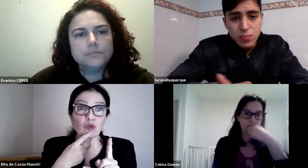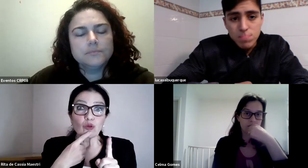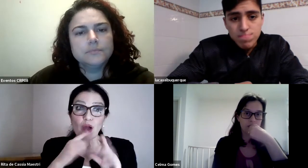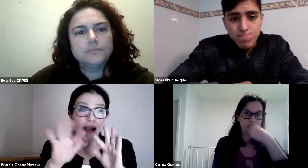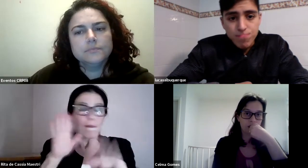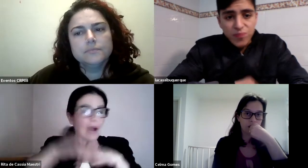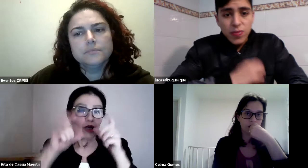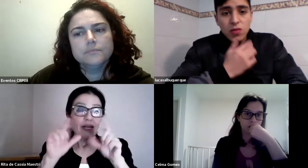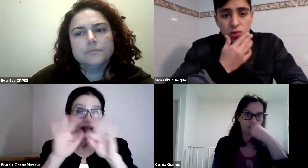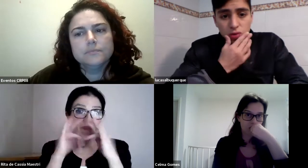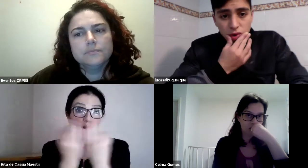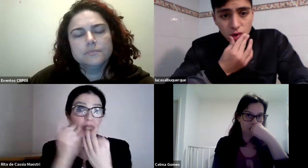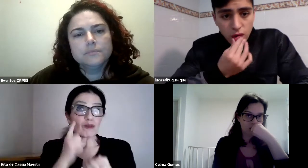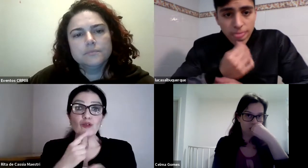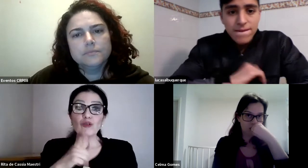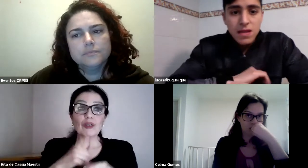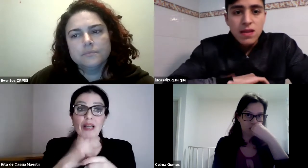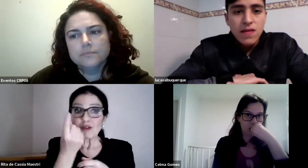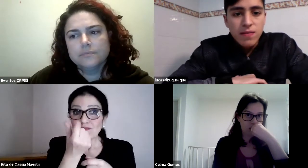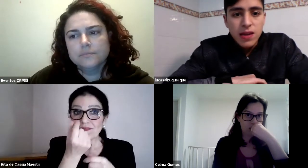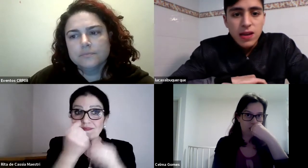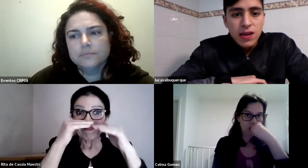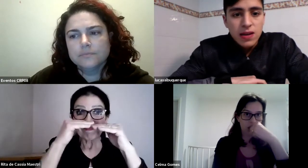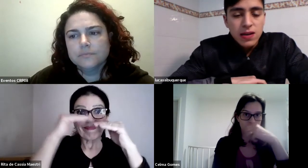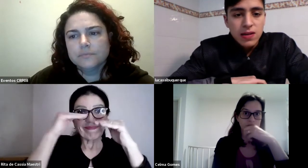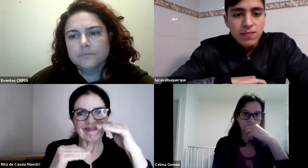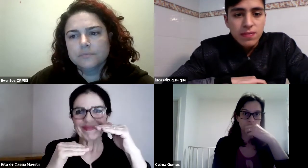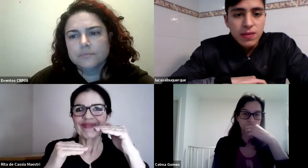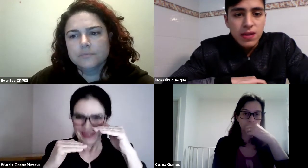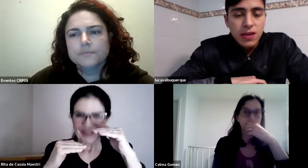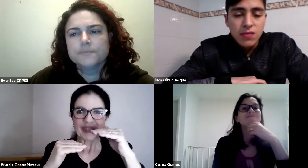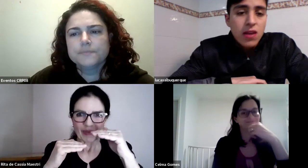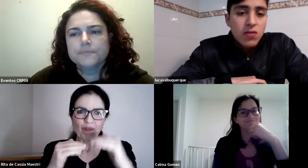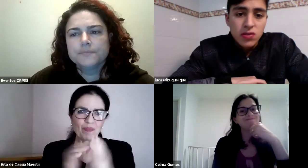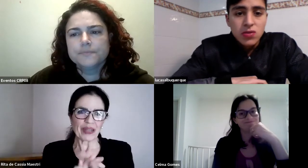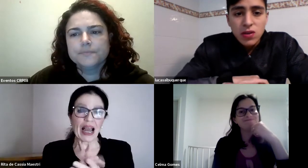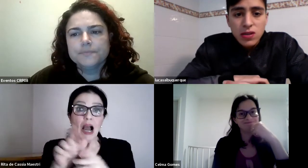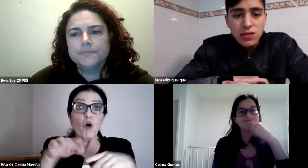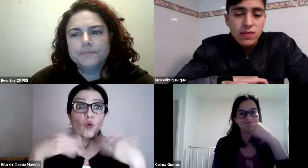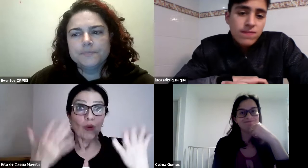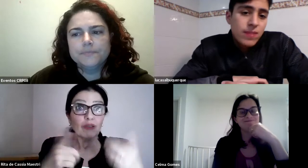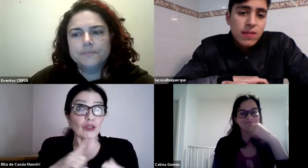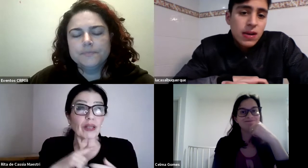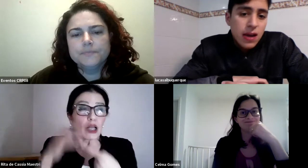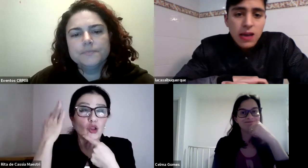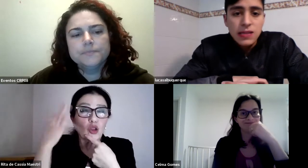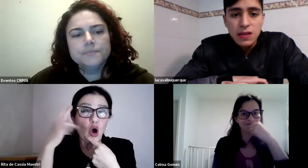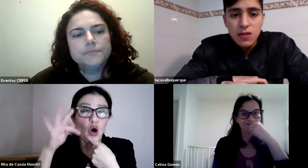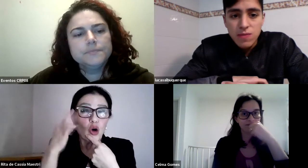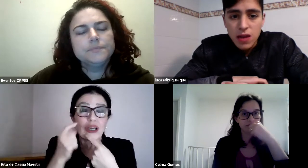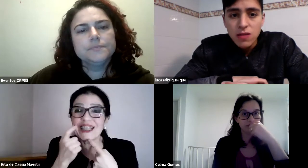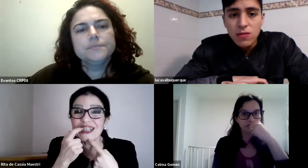exemplo, o surdo e a família que não tem condições para bancar